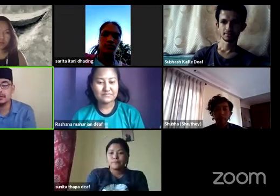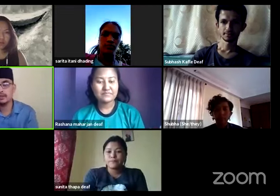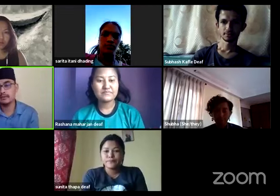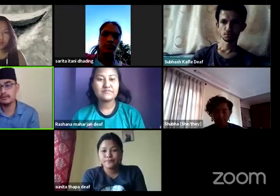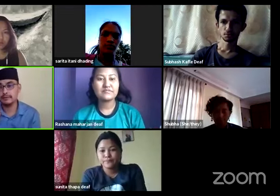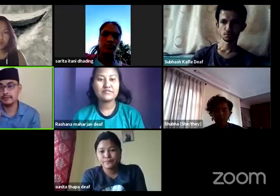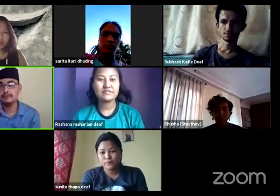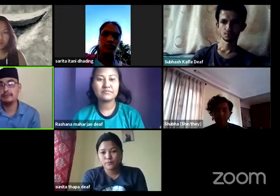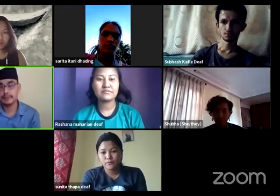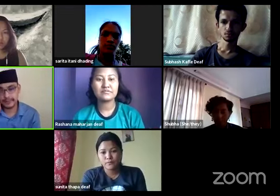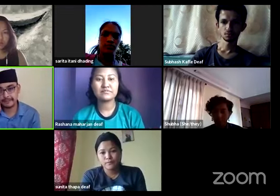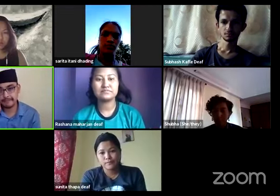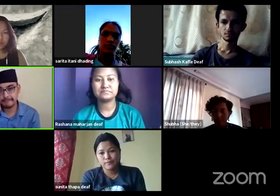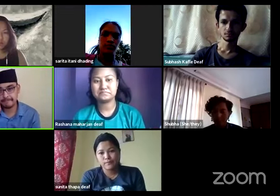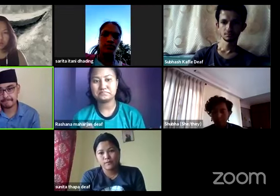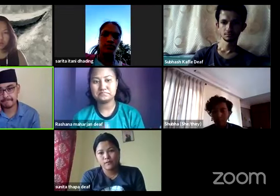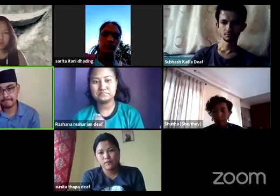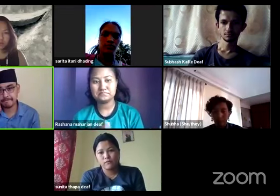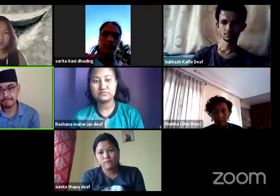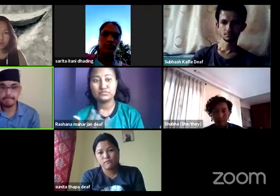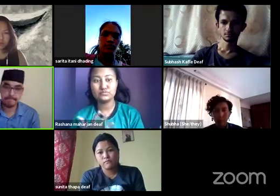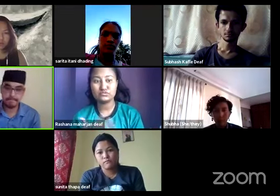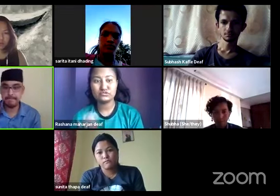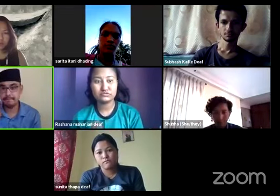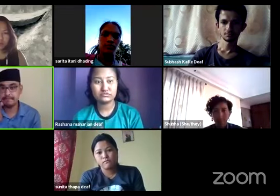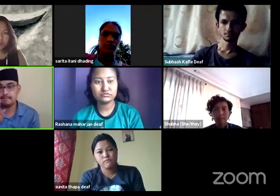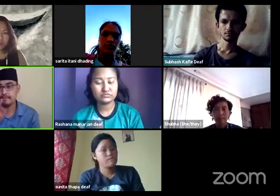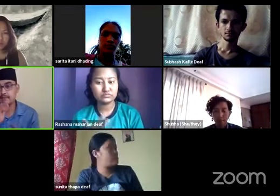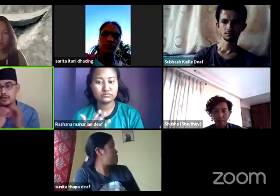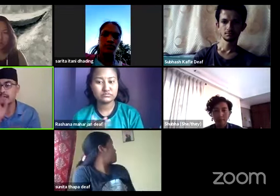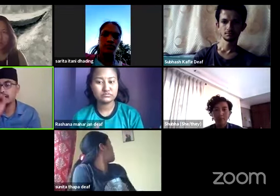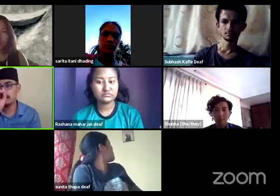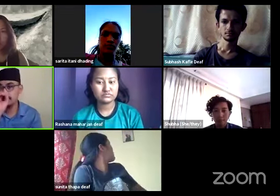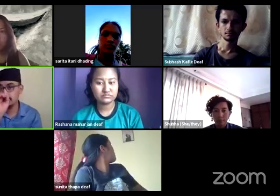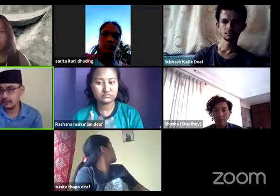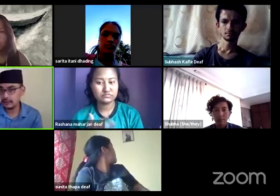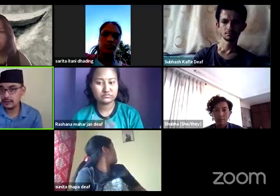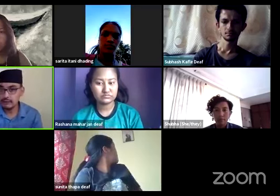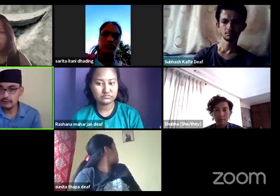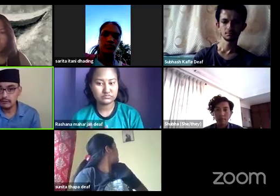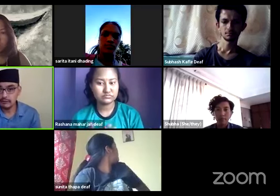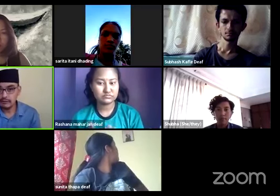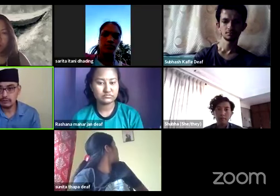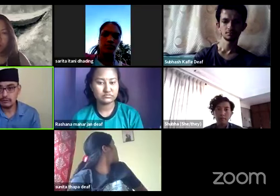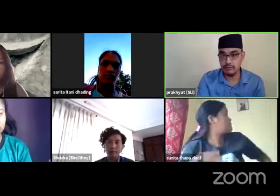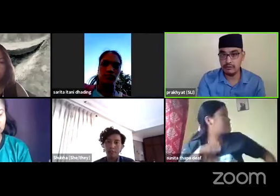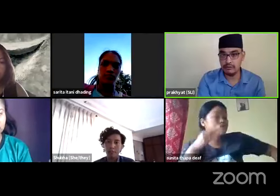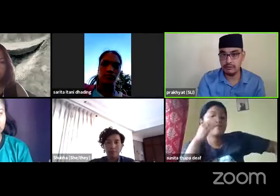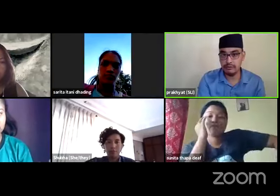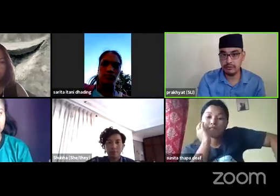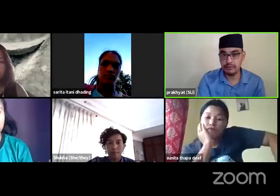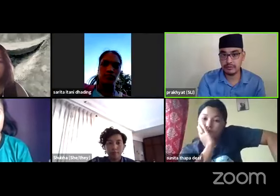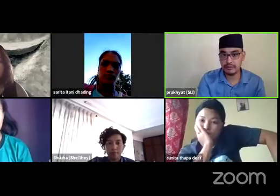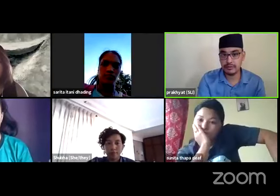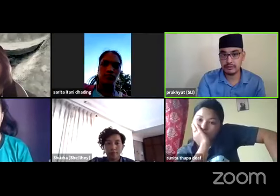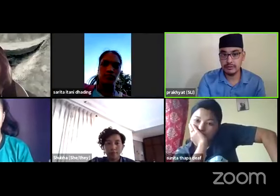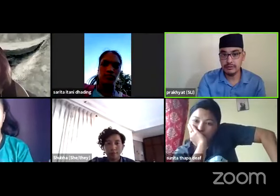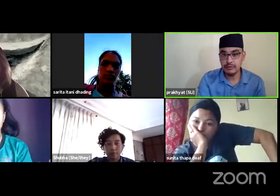कि हाम्रो यो बाटोमा पनि अलिकति कस्तो रहेछ अवस्था अवेरनेस एन्ड इन्फर्मेसनको अवस्था भनेर बुझ्न सक्थ्यो जस्तो फिल